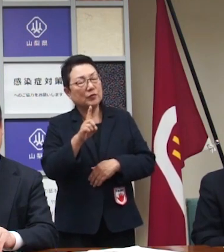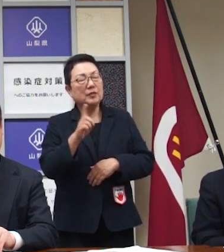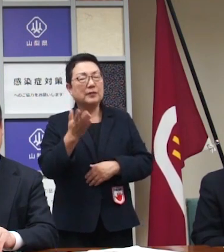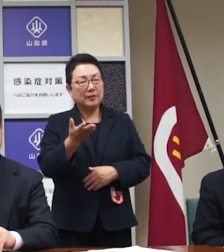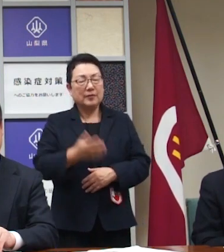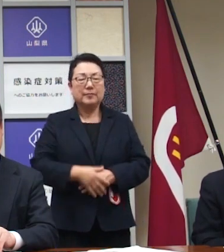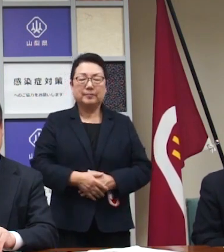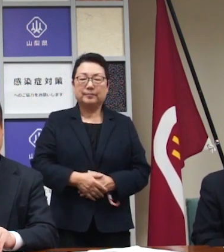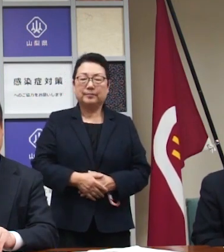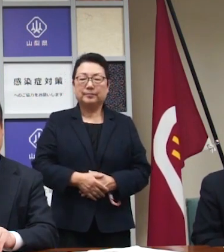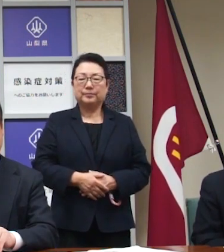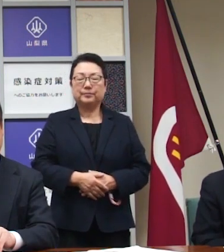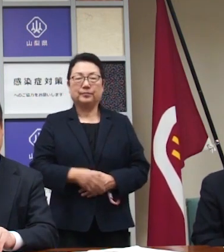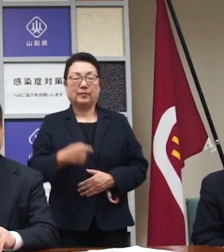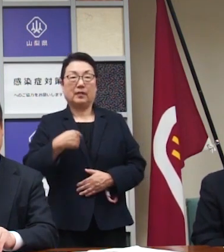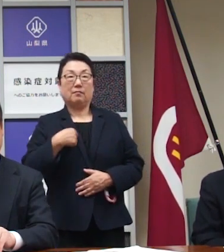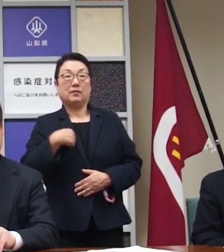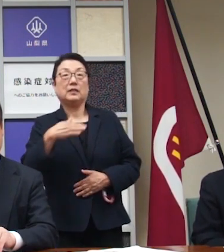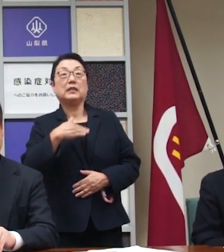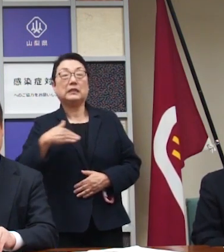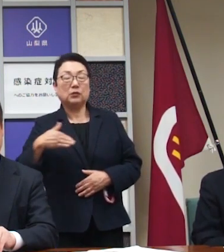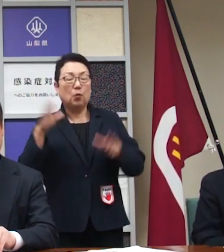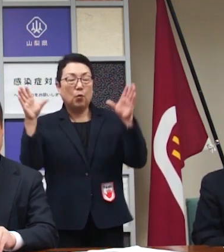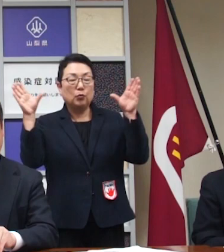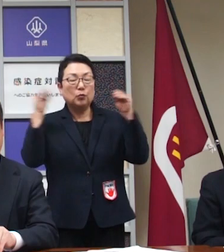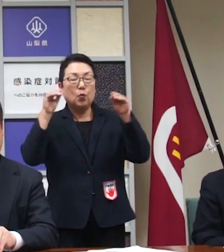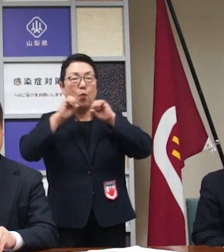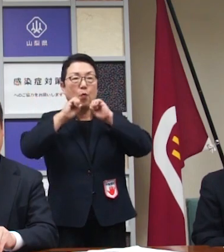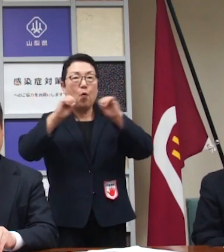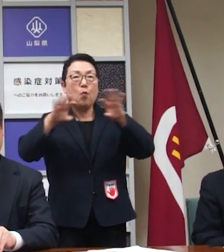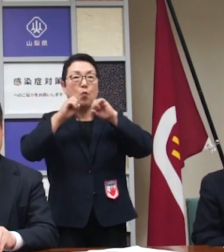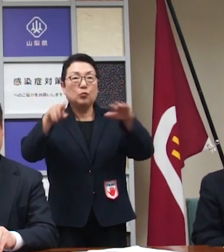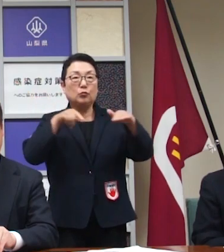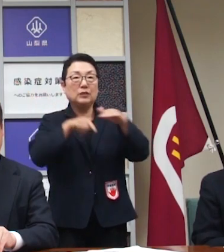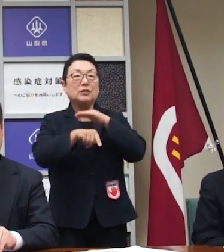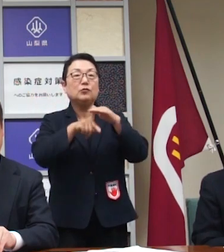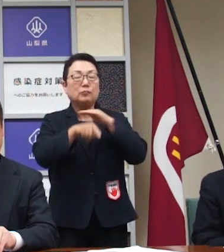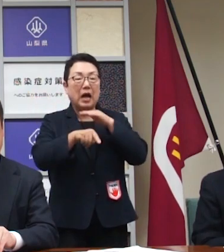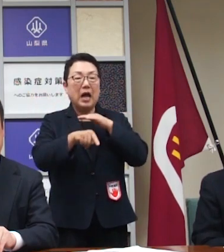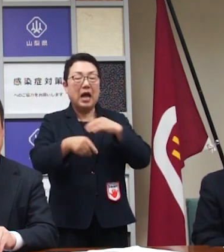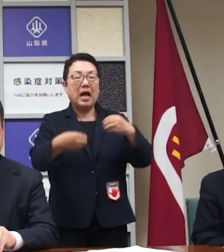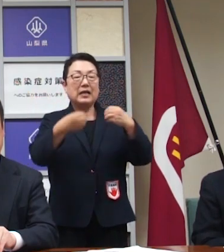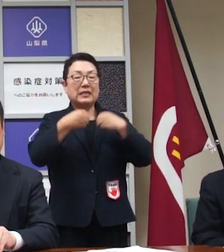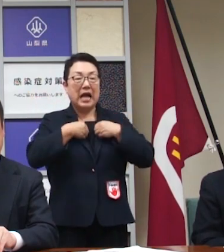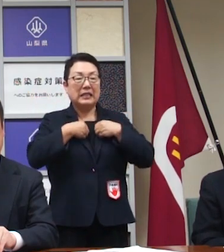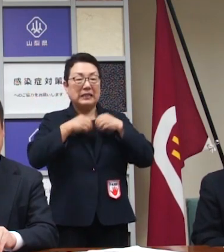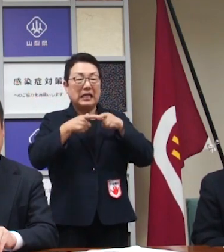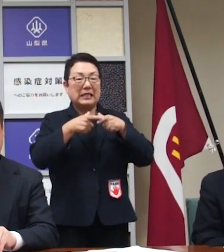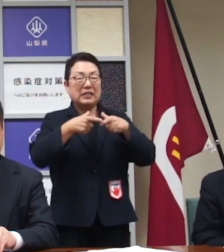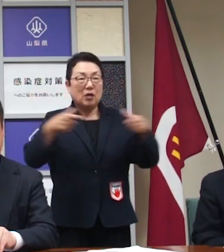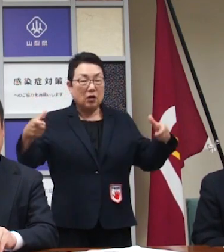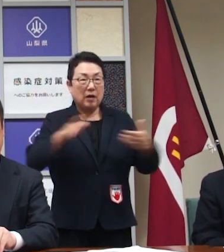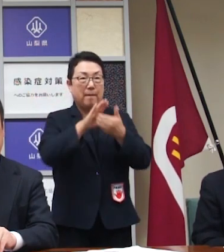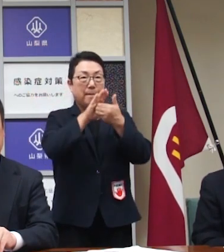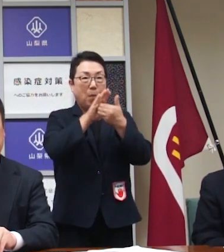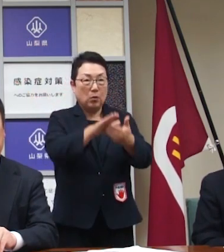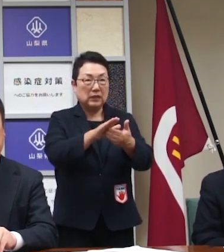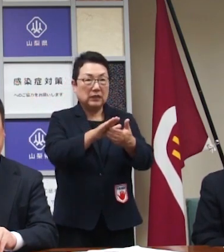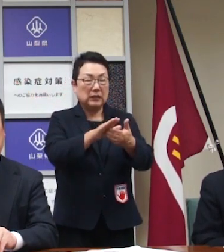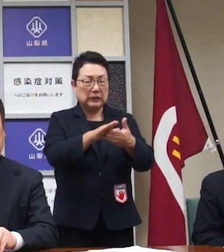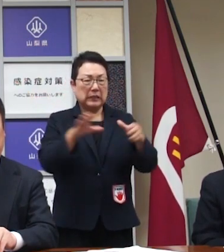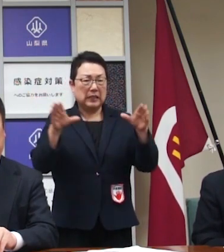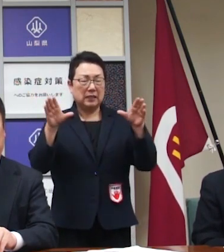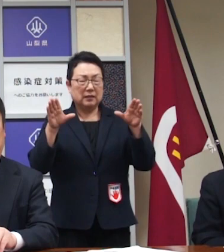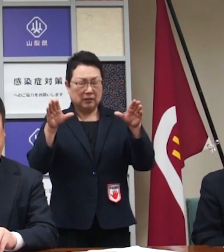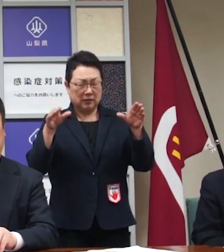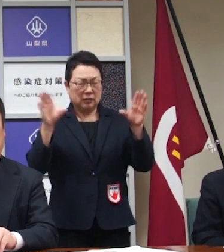にあるんですか。 我々が情報を公表するのは、感染拡大の防止、にとって必要な情報を